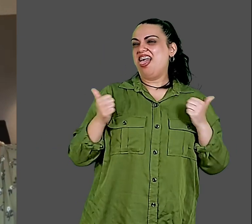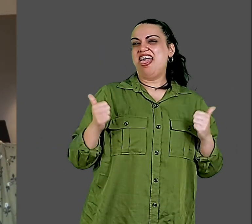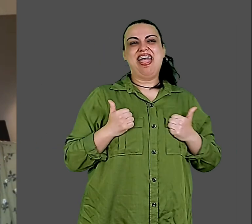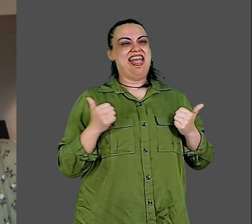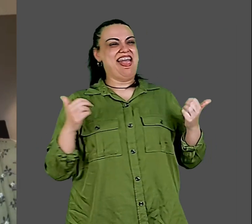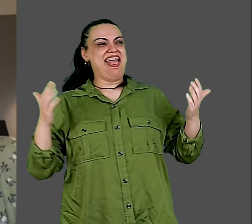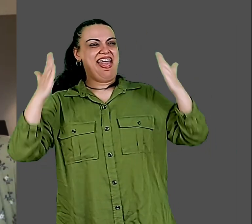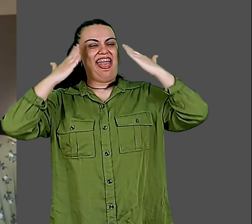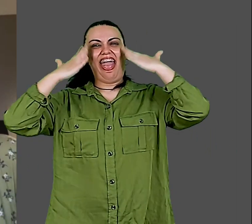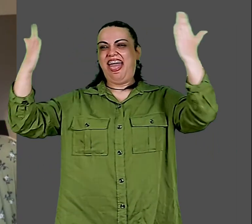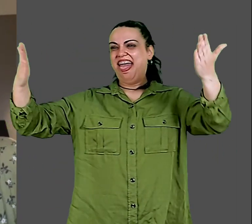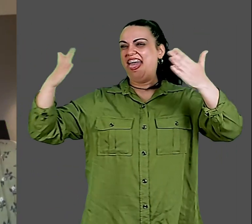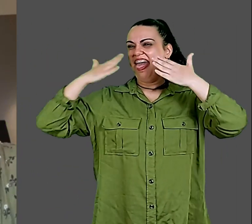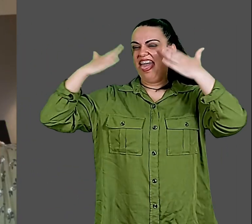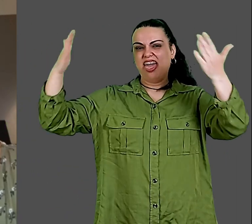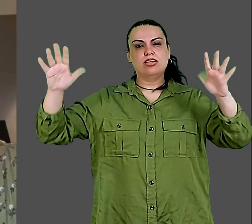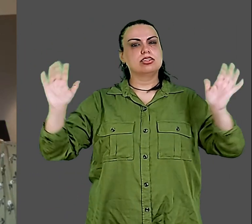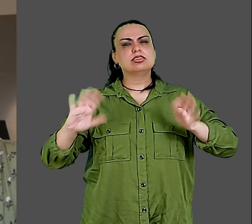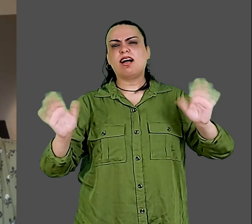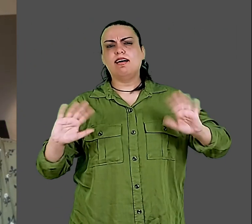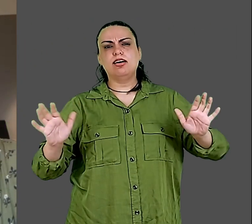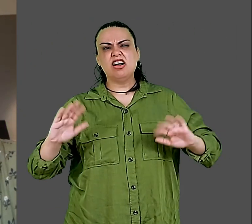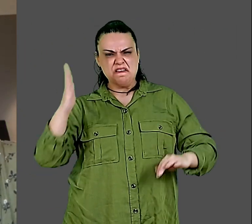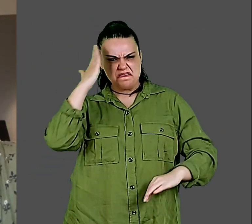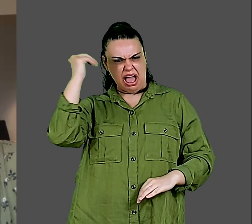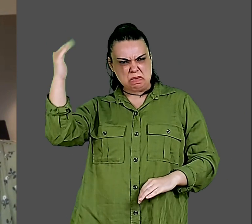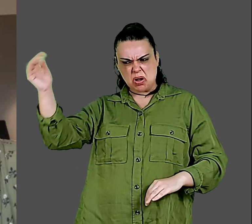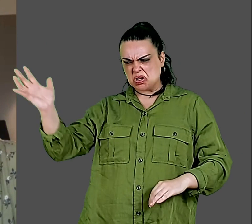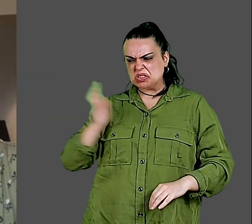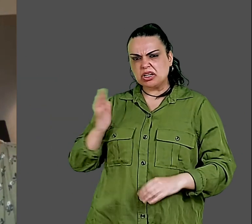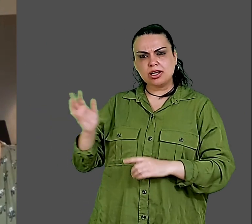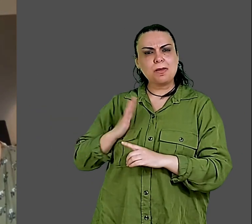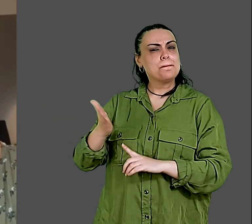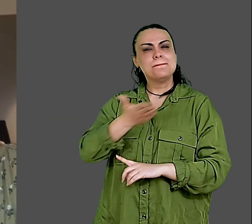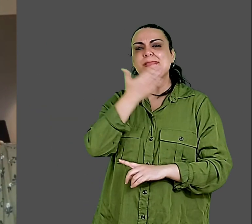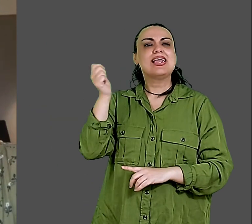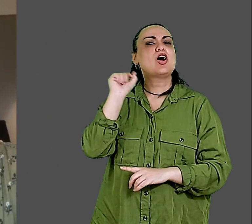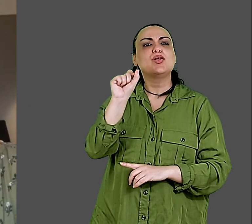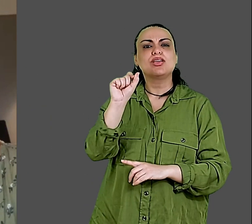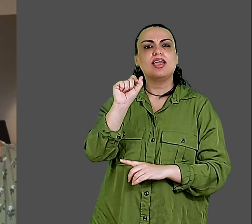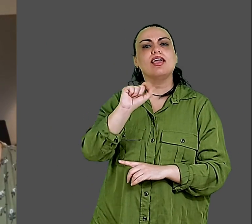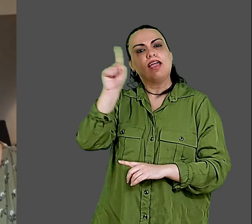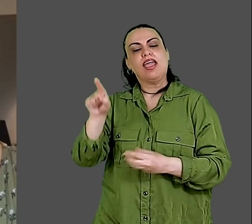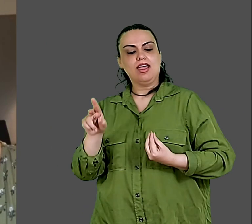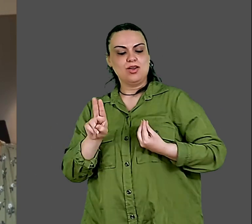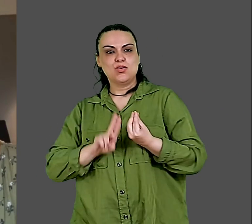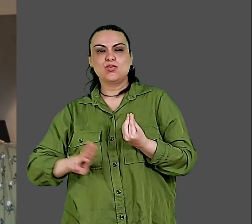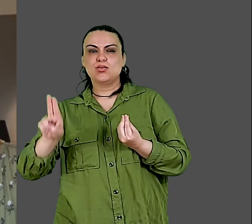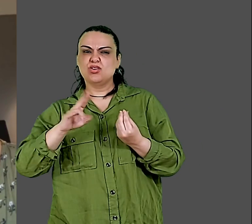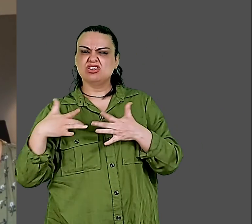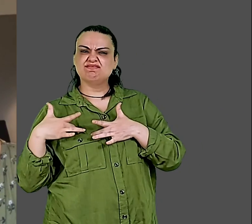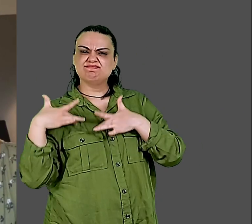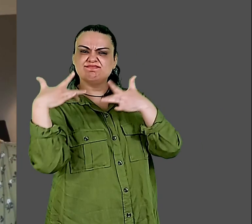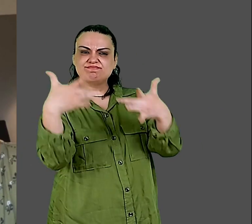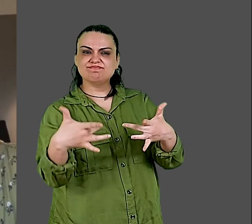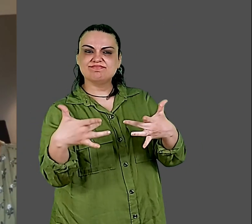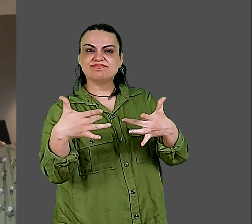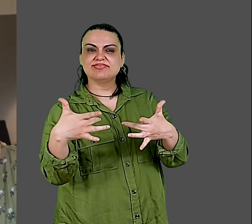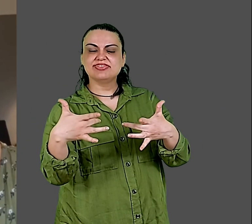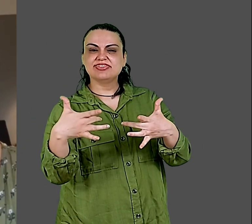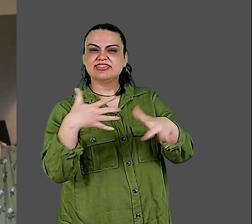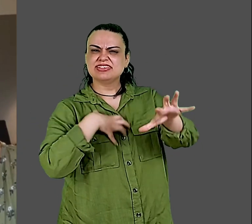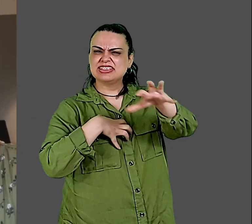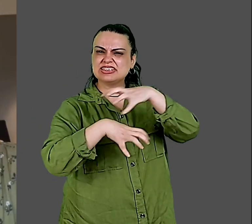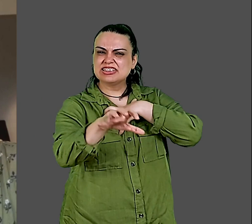visto. Que melhor do que ser famoso e endinheirado é ser útil. Porque o dinheiro a